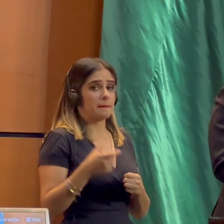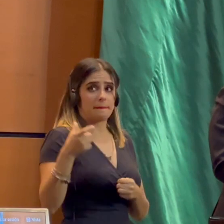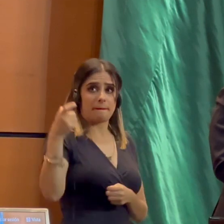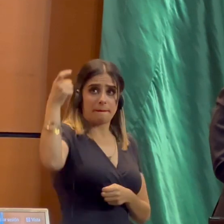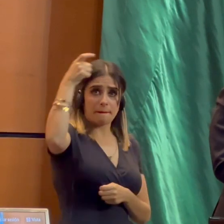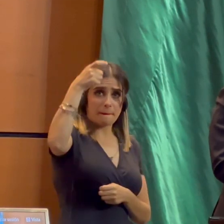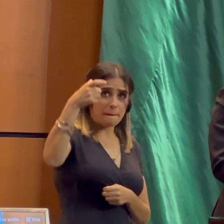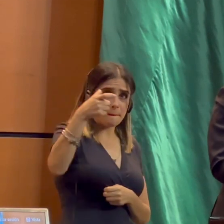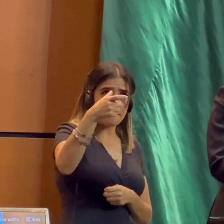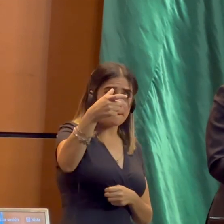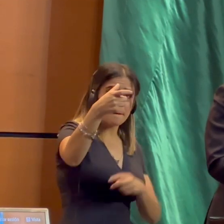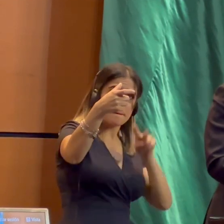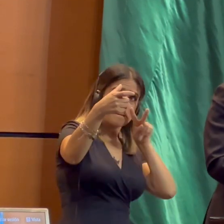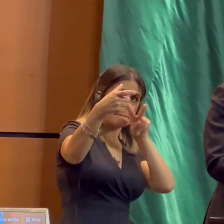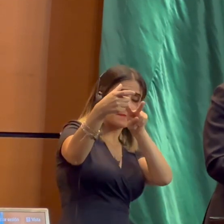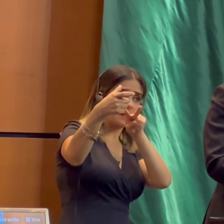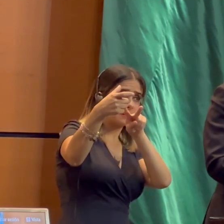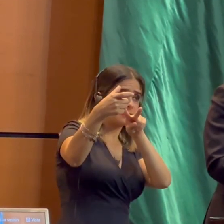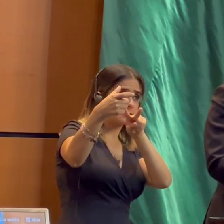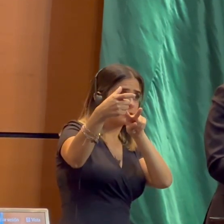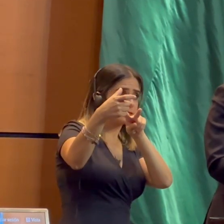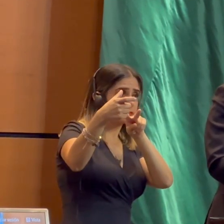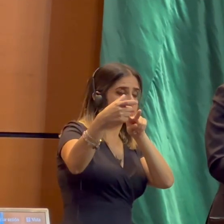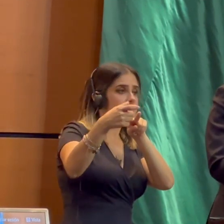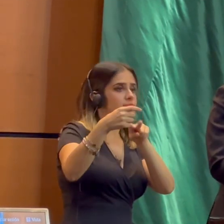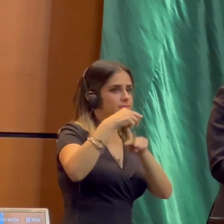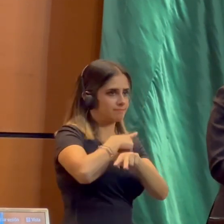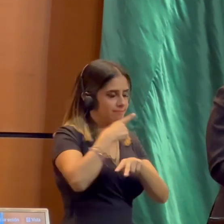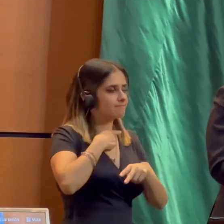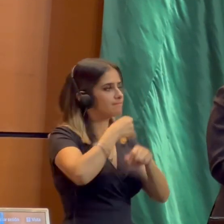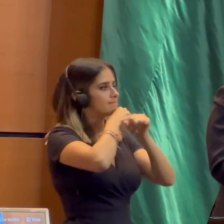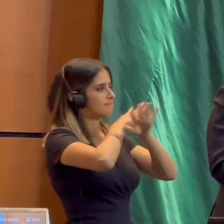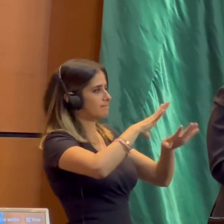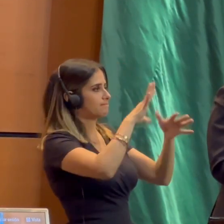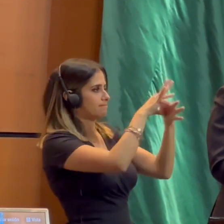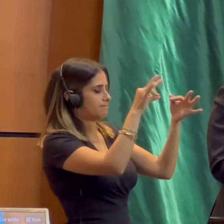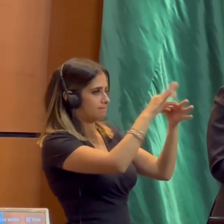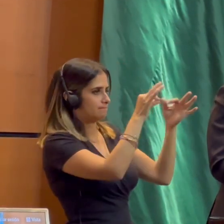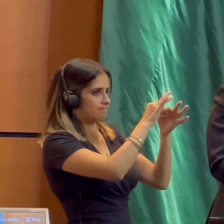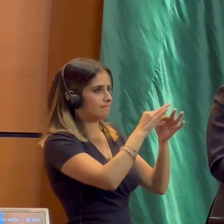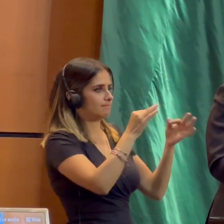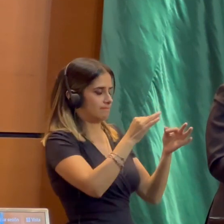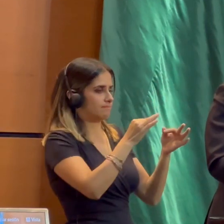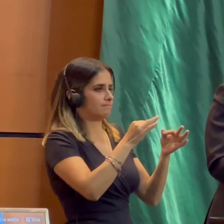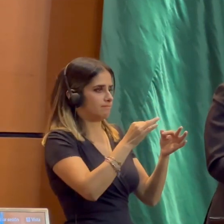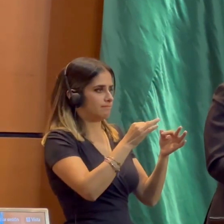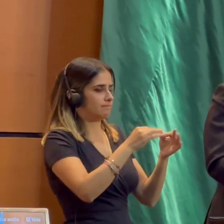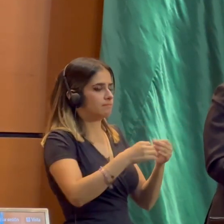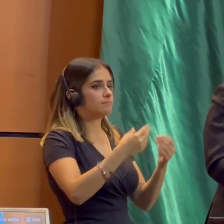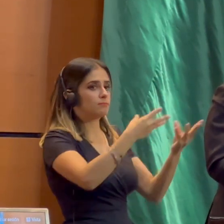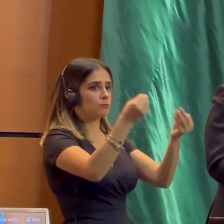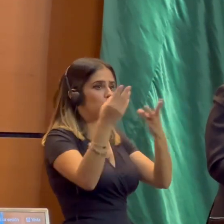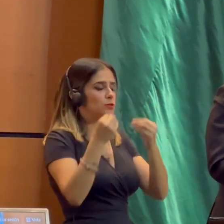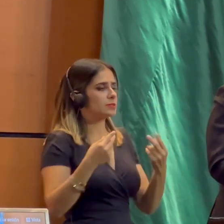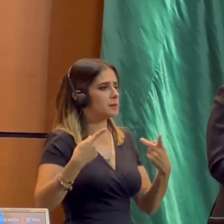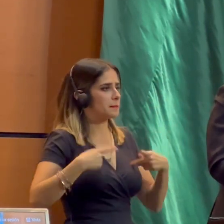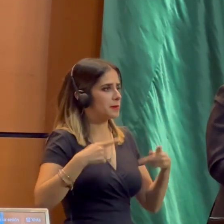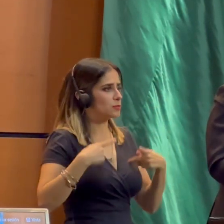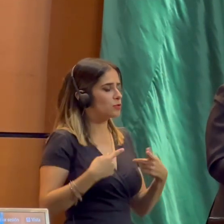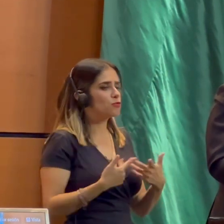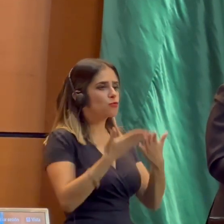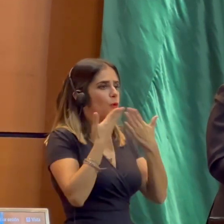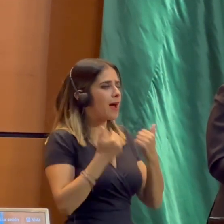告することによって不利益を被る人がたくさんいます。日本の航空会社